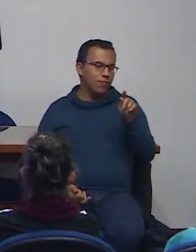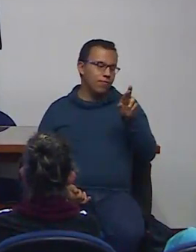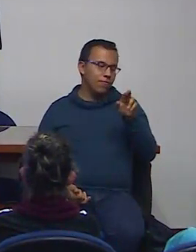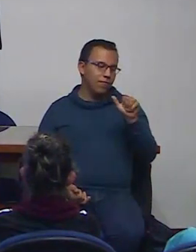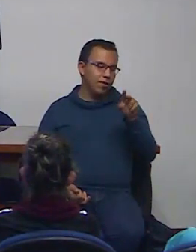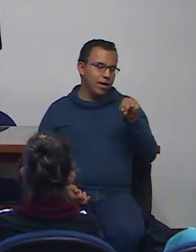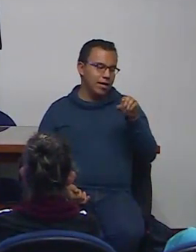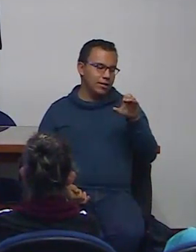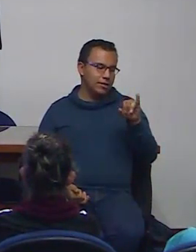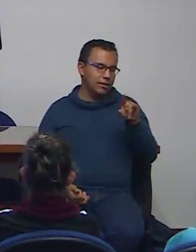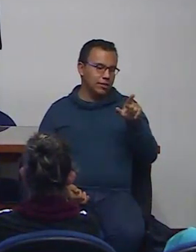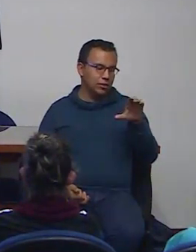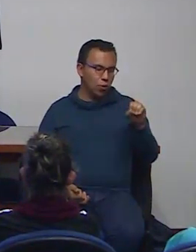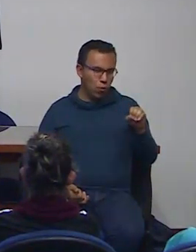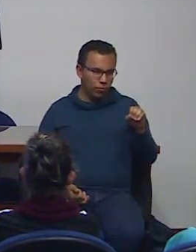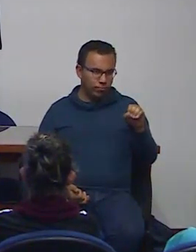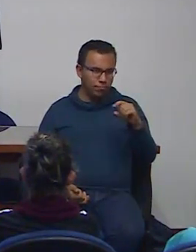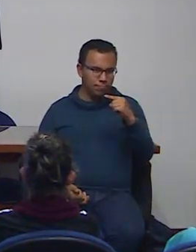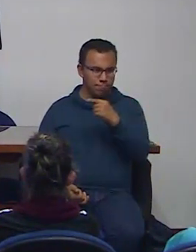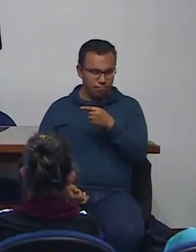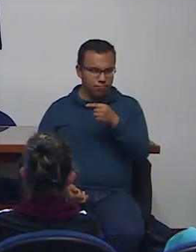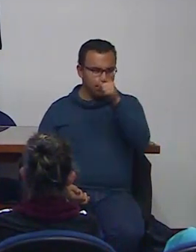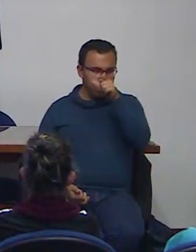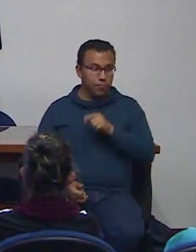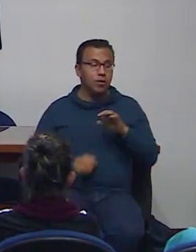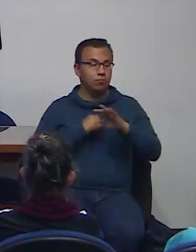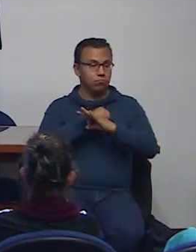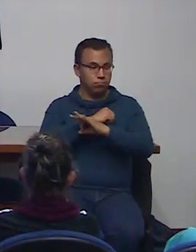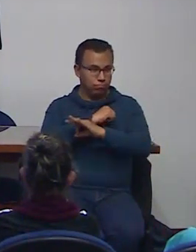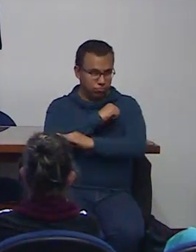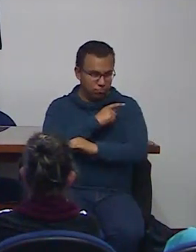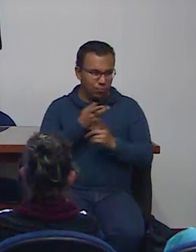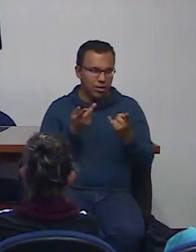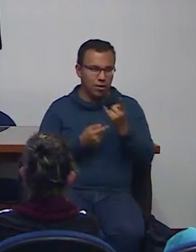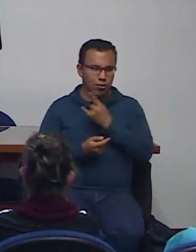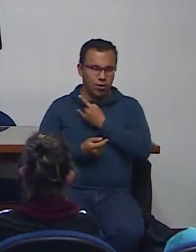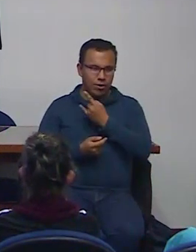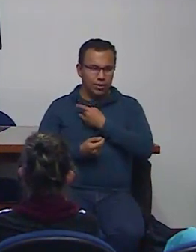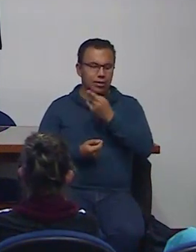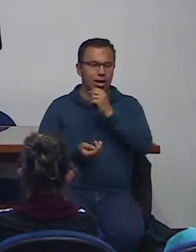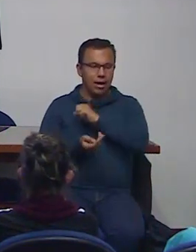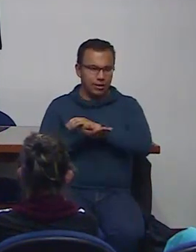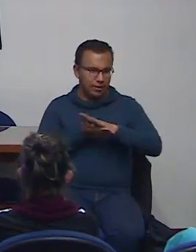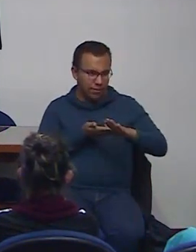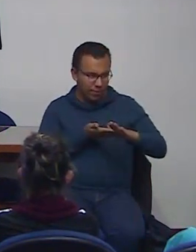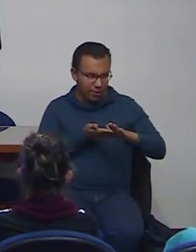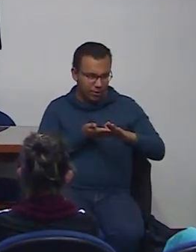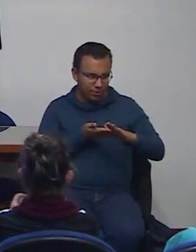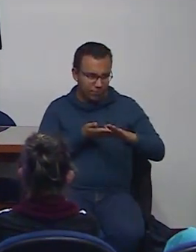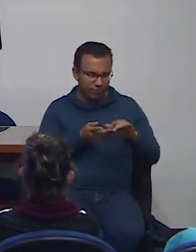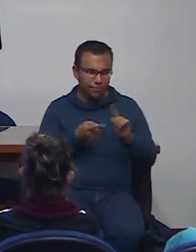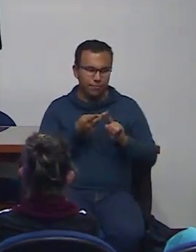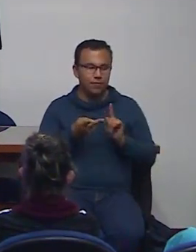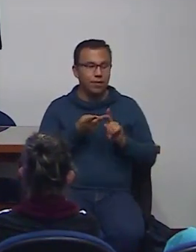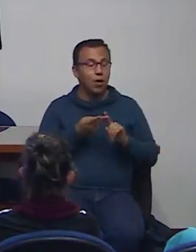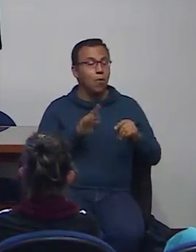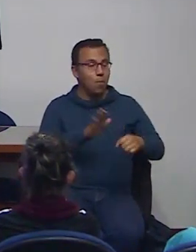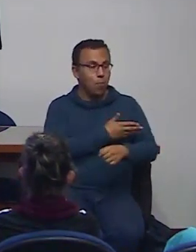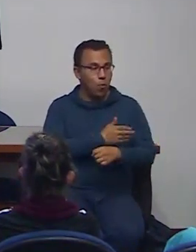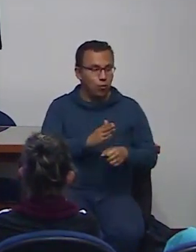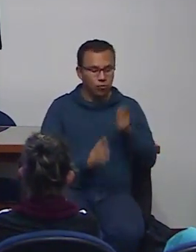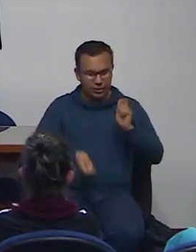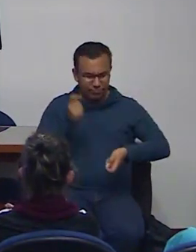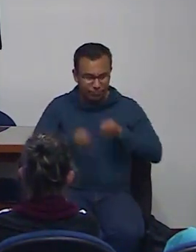ospina Rodríguez e él es psicólogo de la Universidad de la zapana es músico percusionista